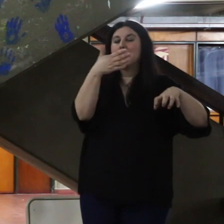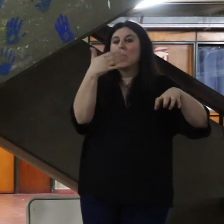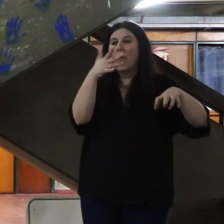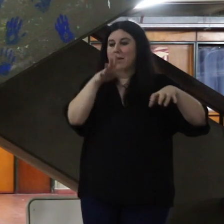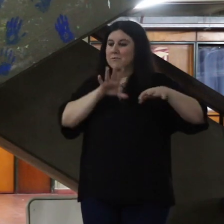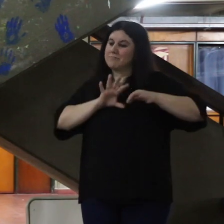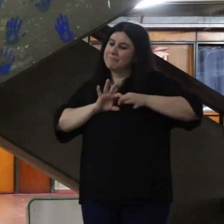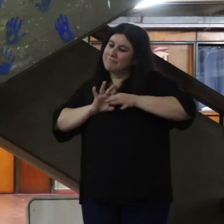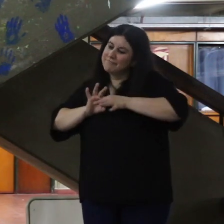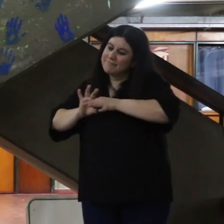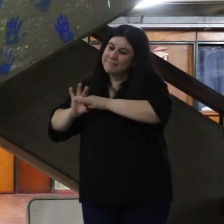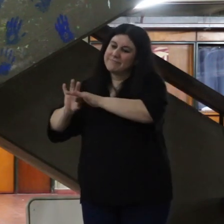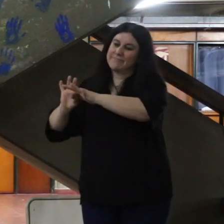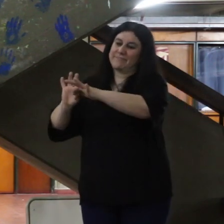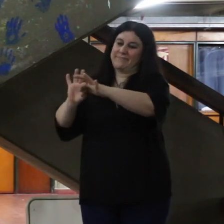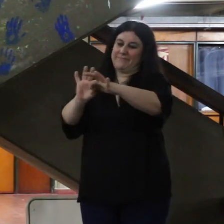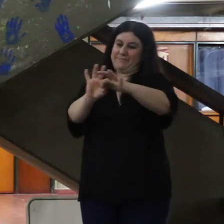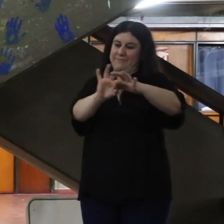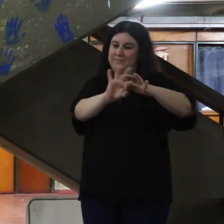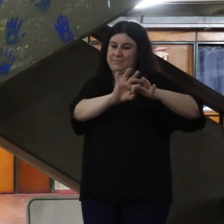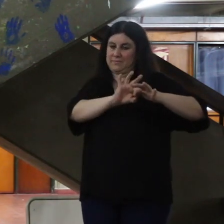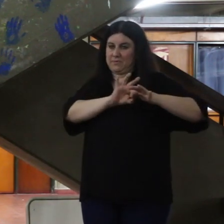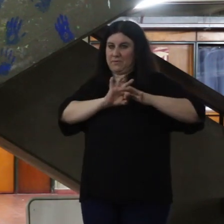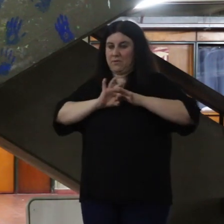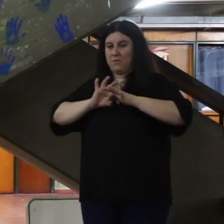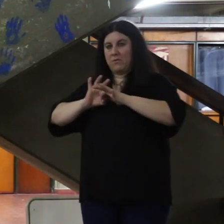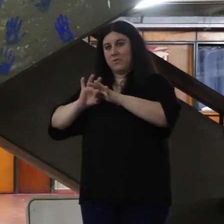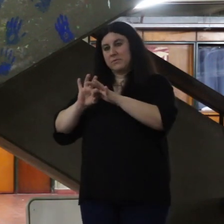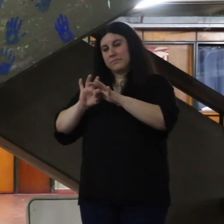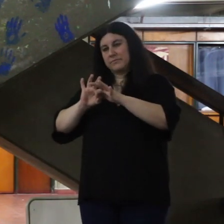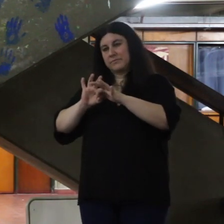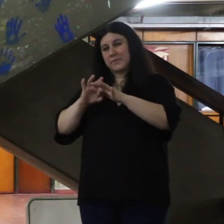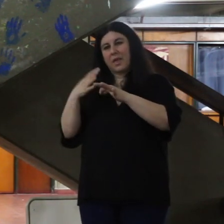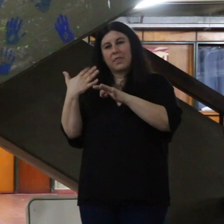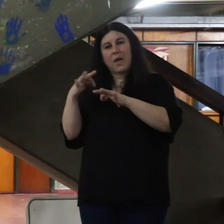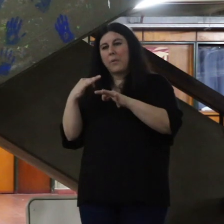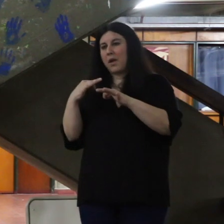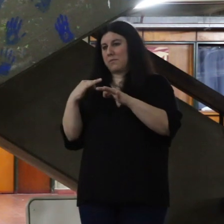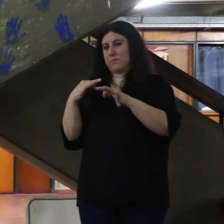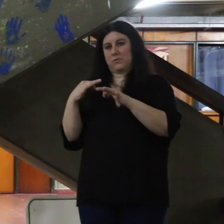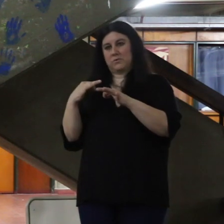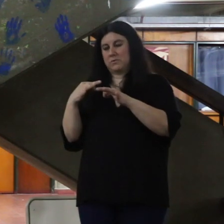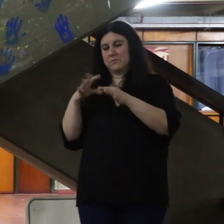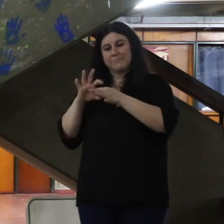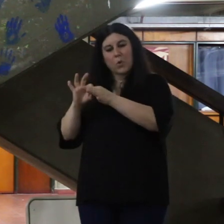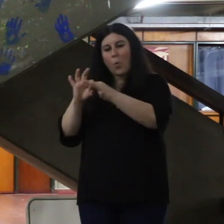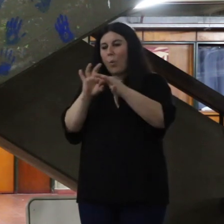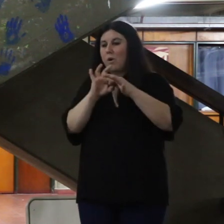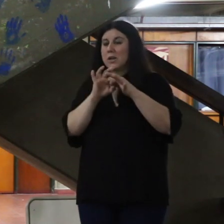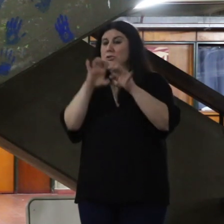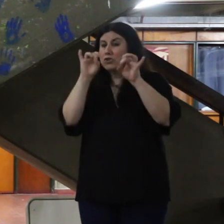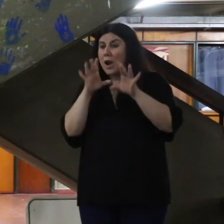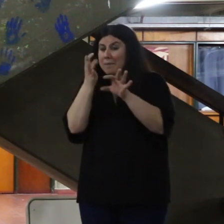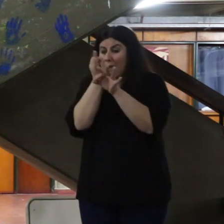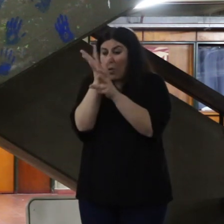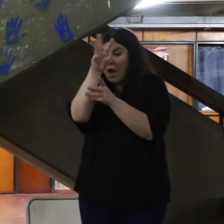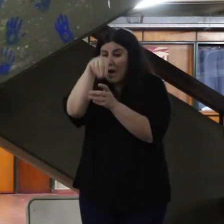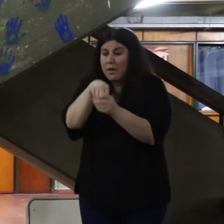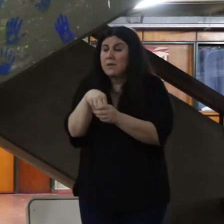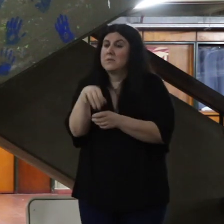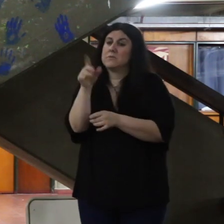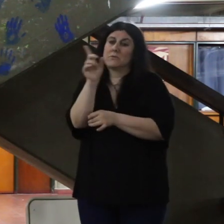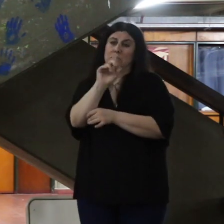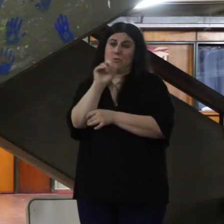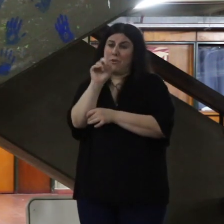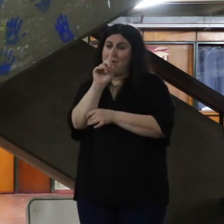tenemos que volver a unir, tenemos que unir los pedazos, y no solo adentro de la escuela, sino de la